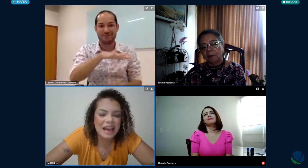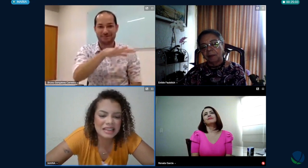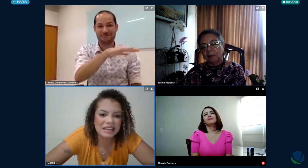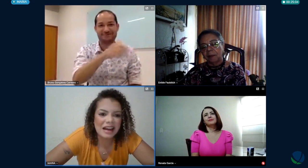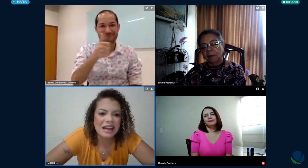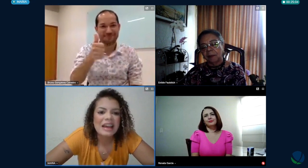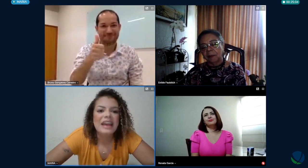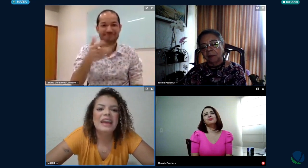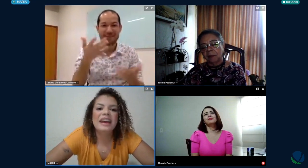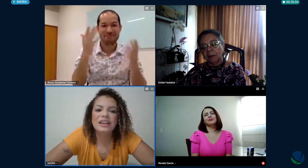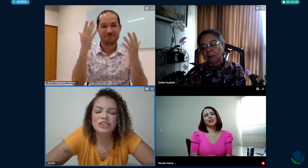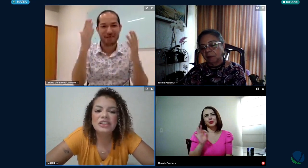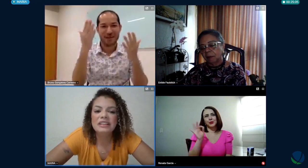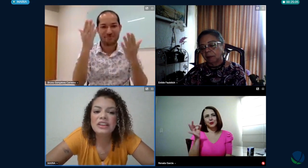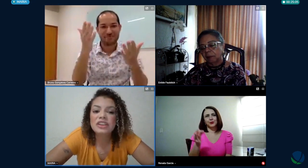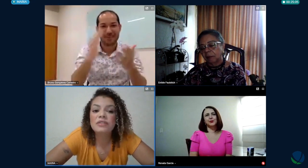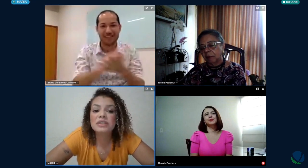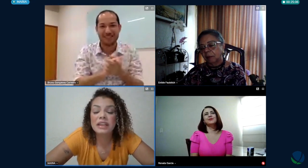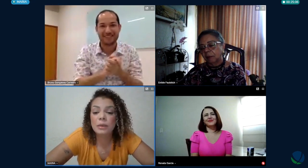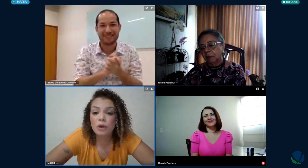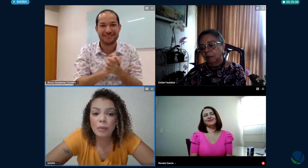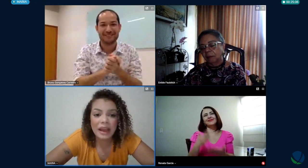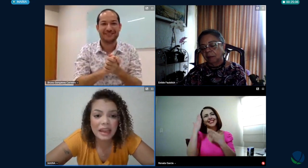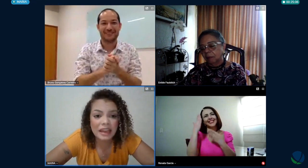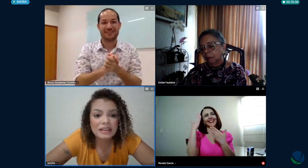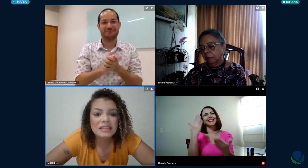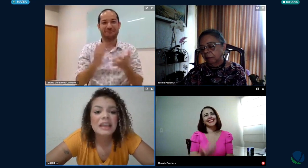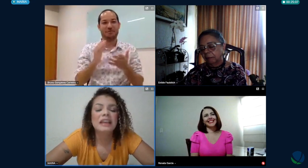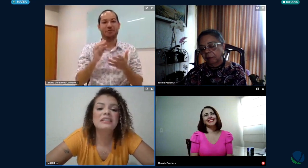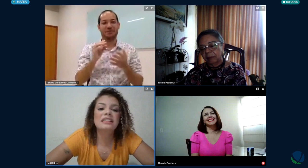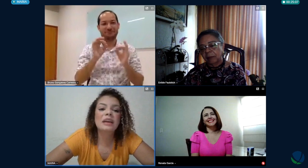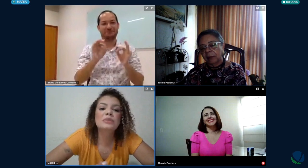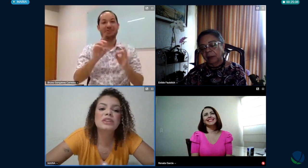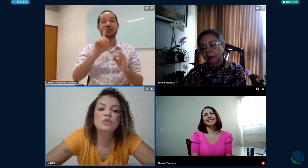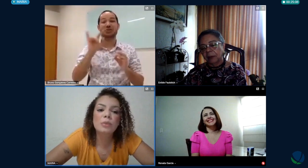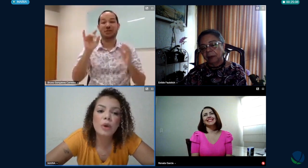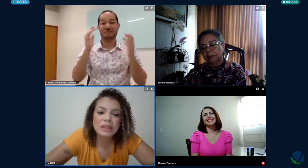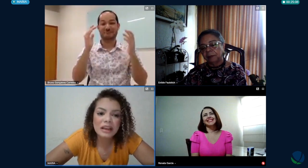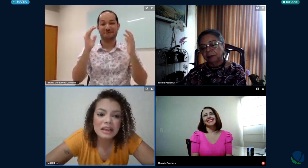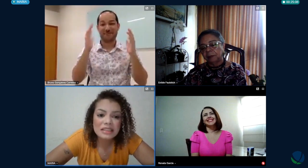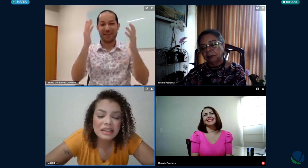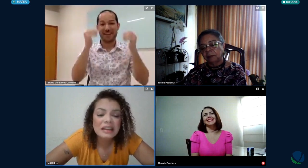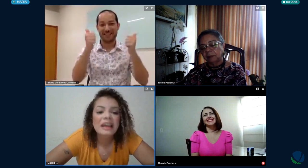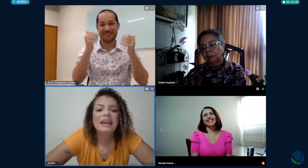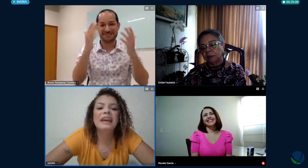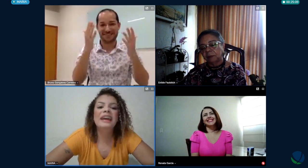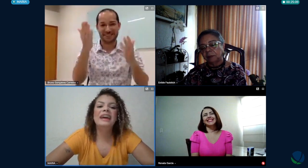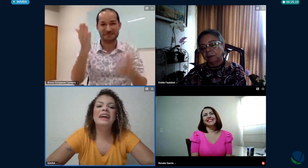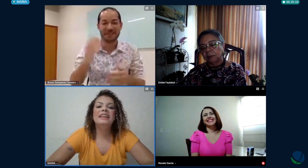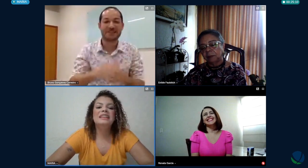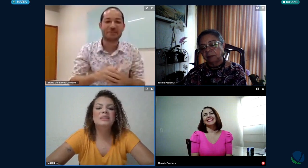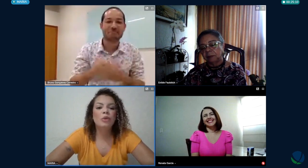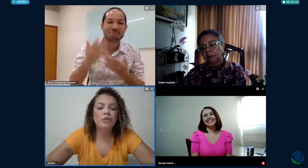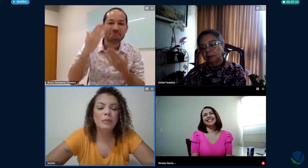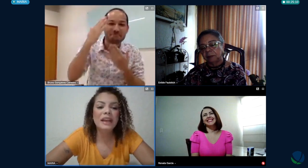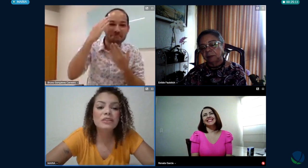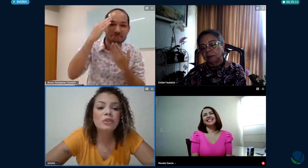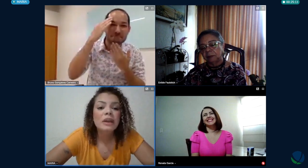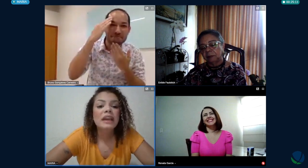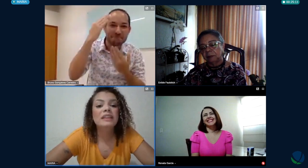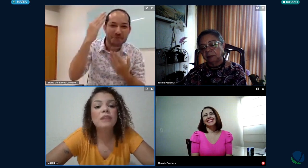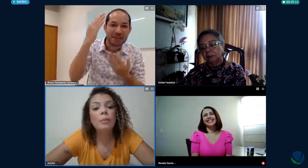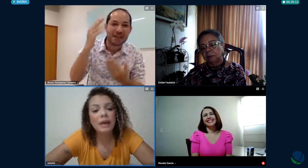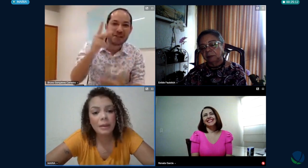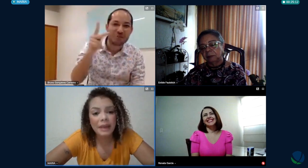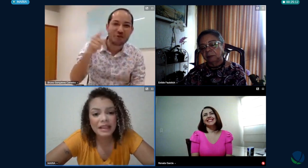desses sinais lá. A gente entende que você quebrou barreiras, entendemos a sua importância, nesse